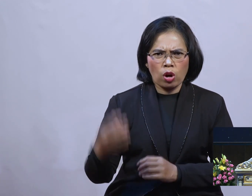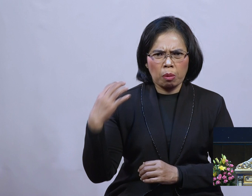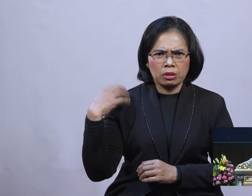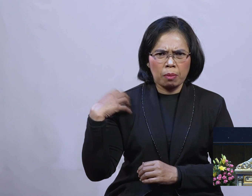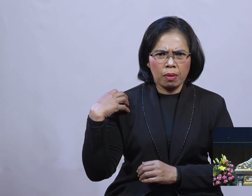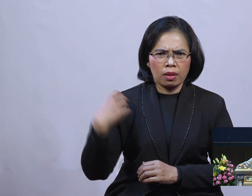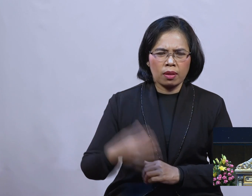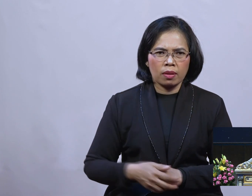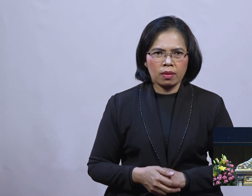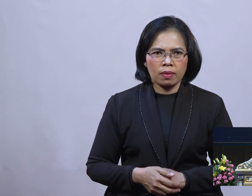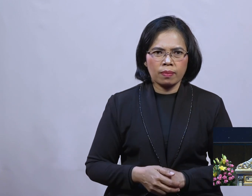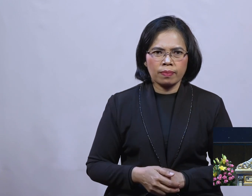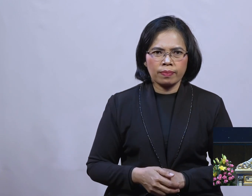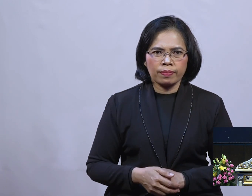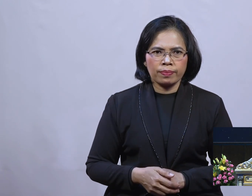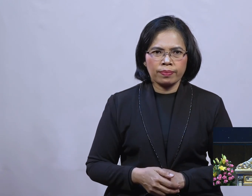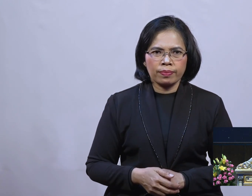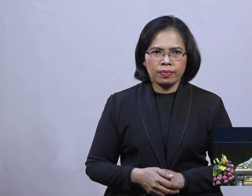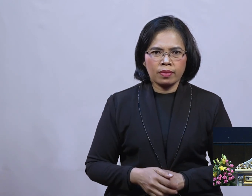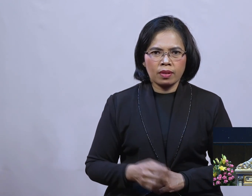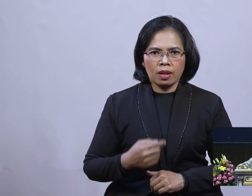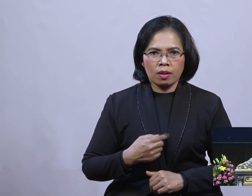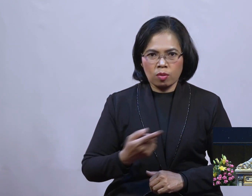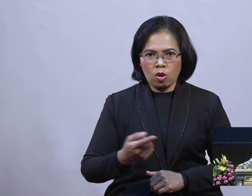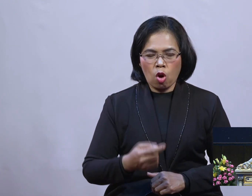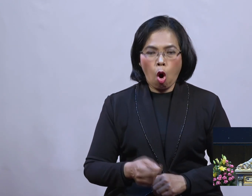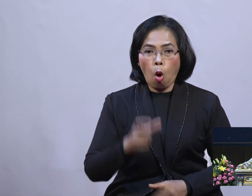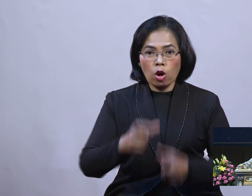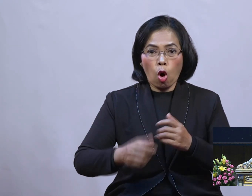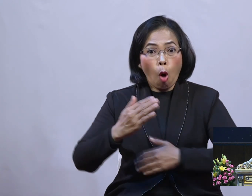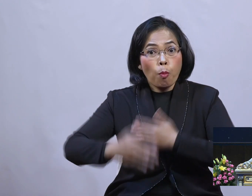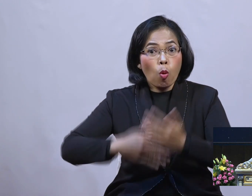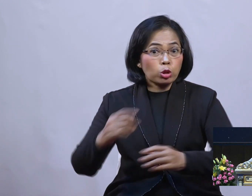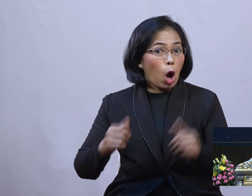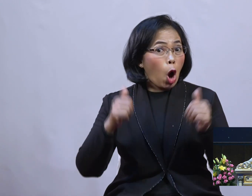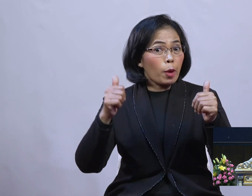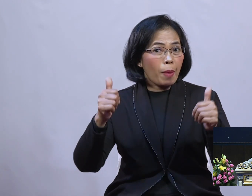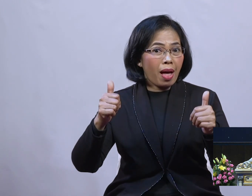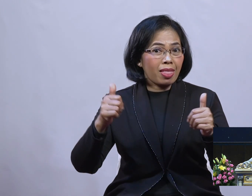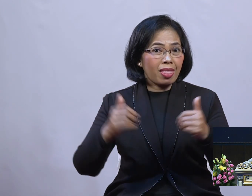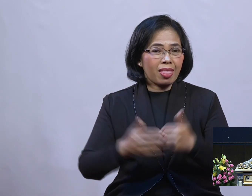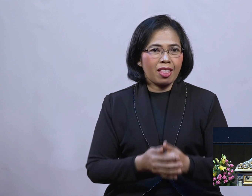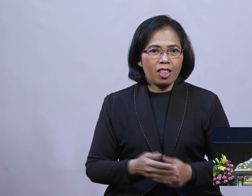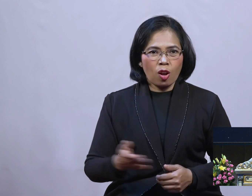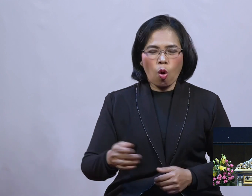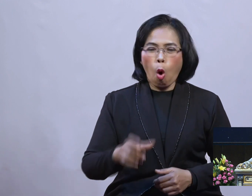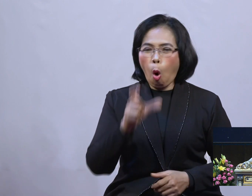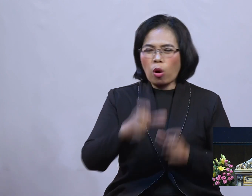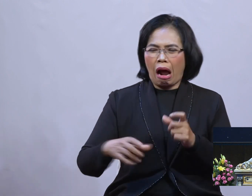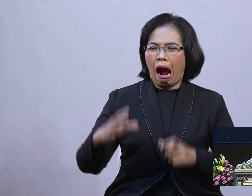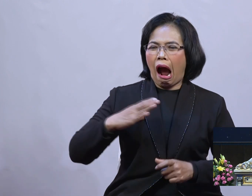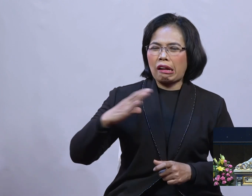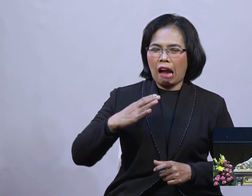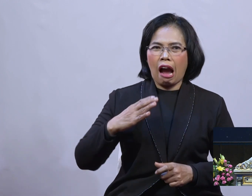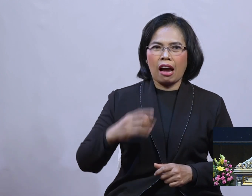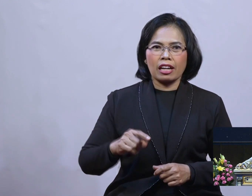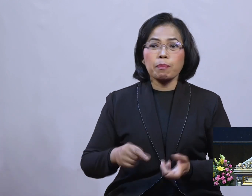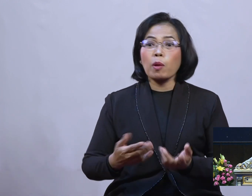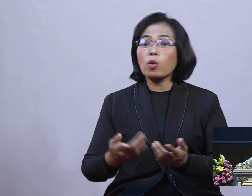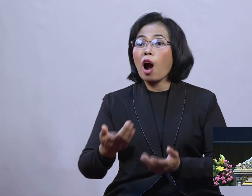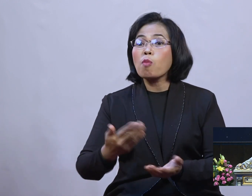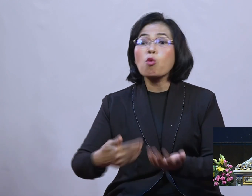pejabat seharga yang kau usahamu hebat luar biasa dan kau disebut dimana-mana sebagai orang kaya Kemanapun kau pergi